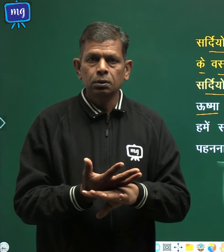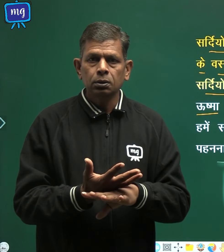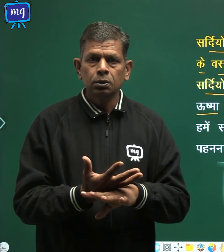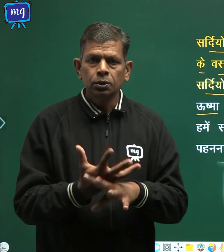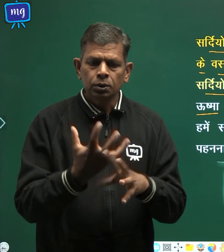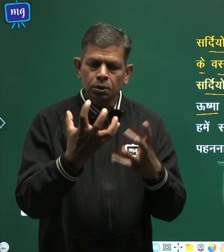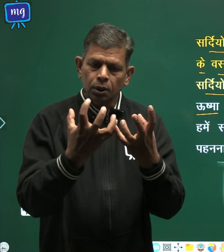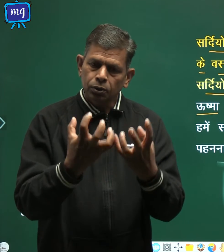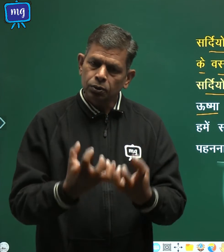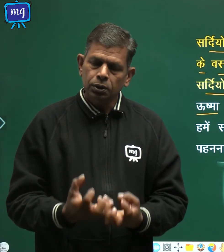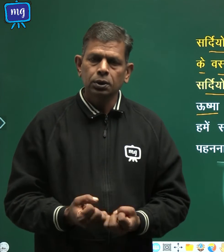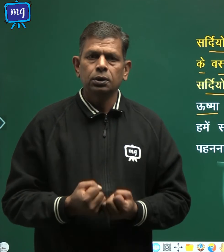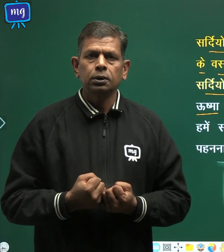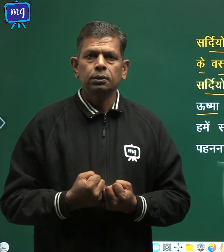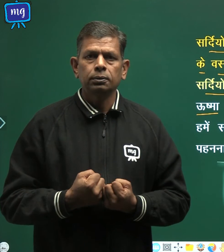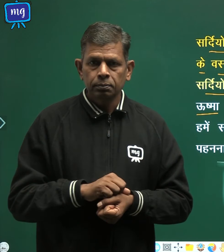अवशोषित करते हैं,